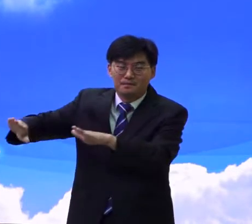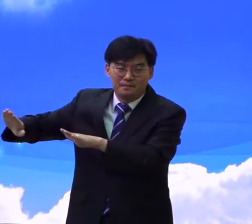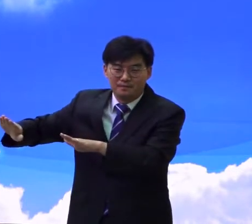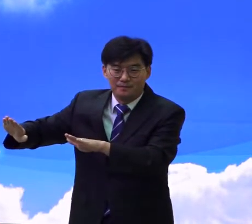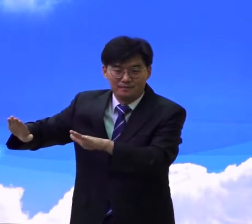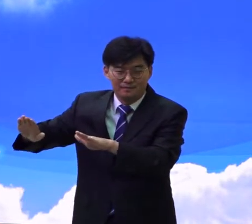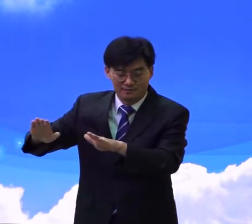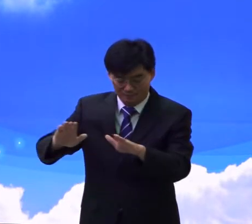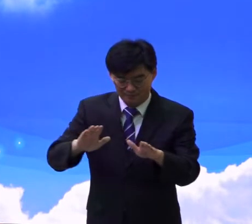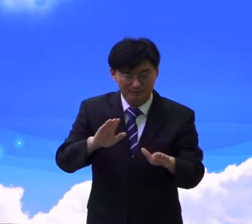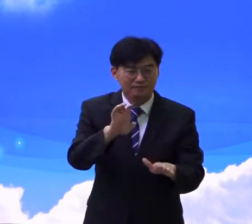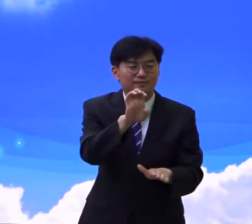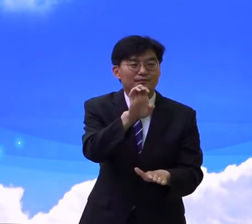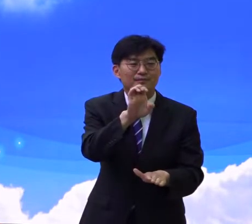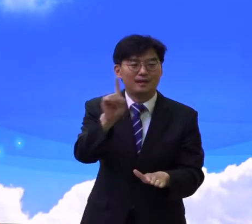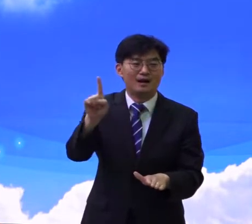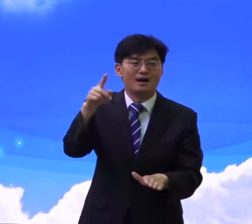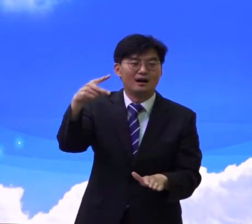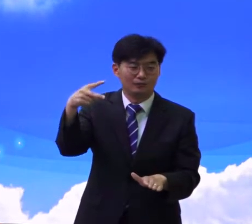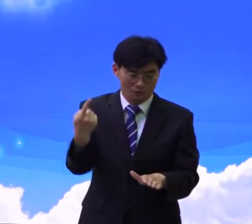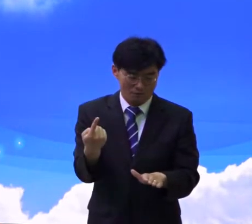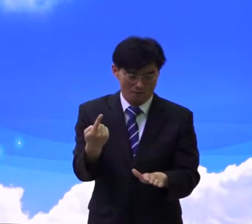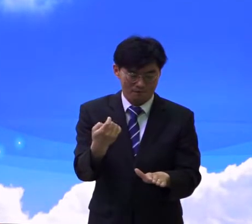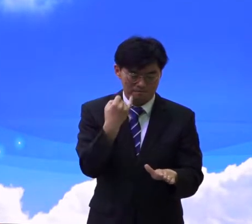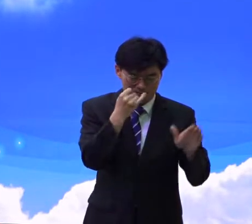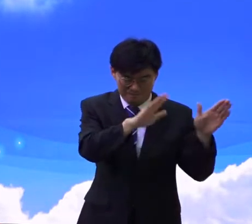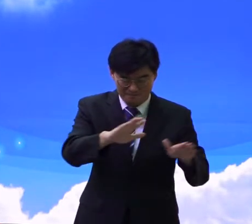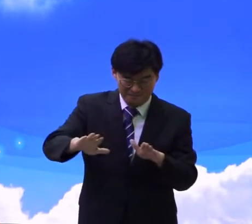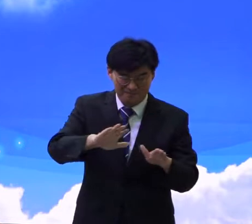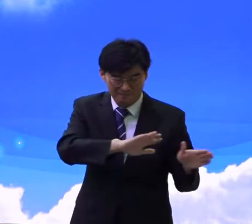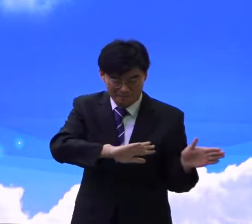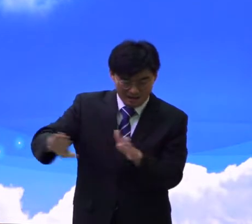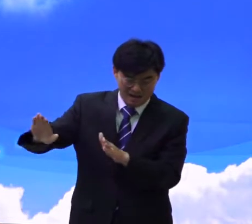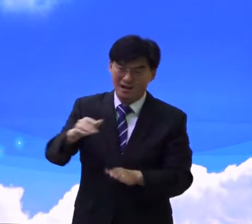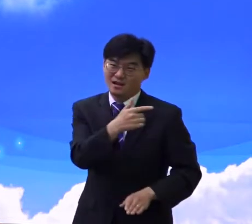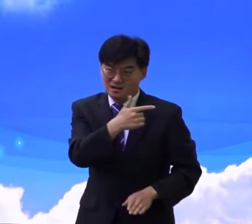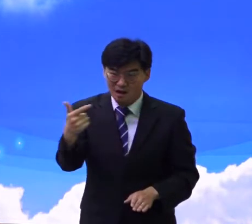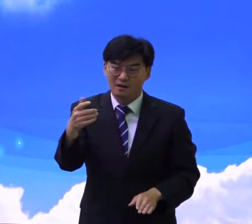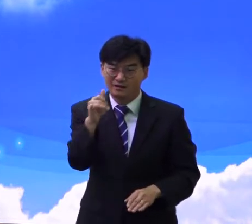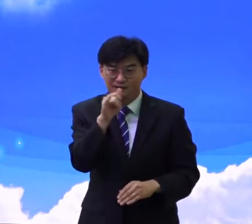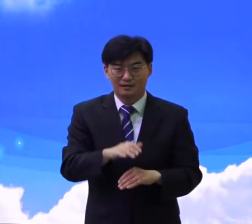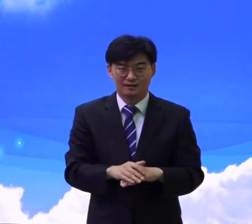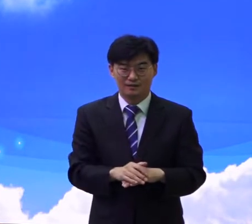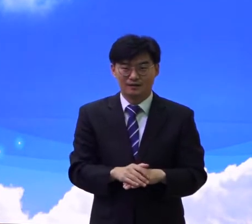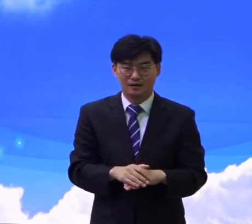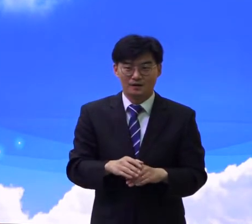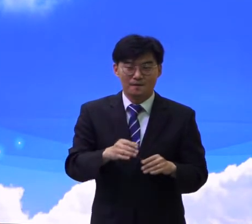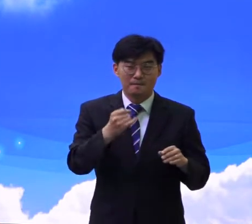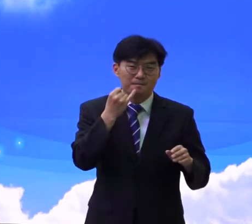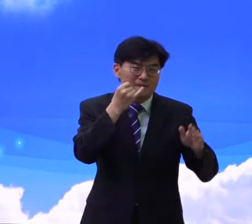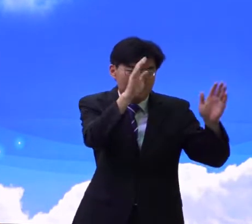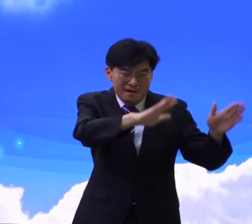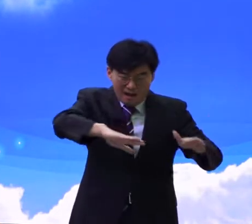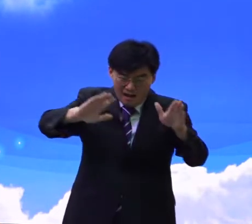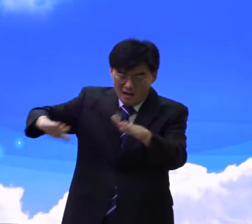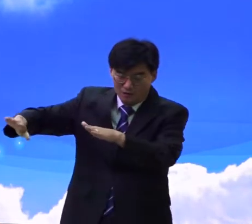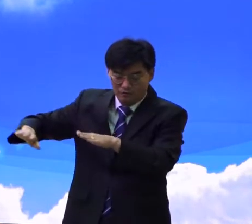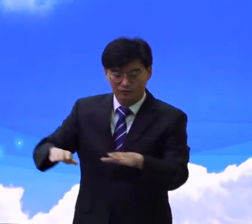오고 또 오고, 어떤 날은 또 파도가 크게 밀려올 때도 있죠. 인생이 그런 것 같습니다.